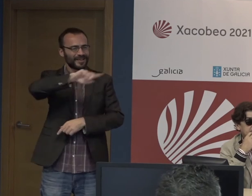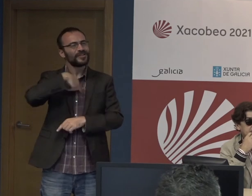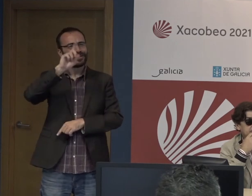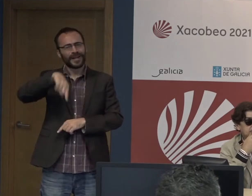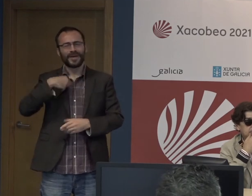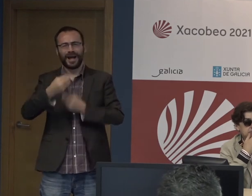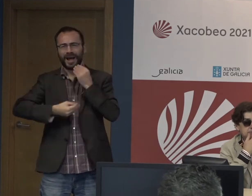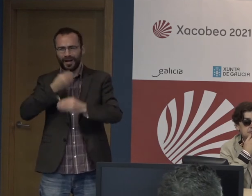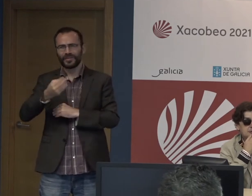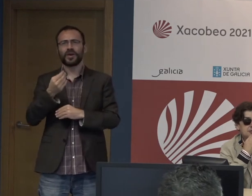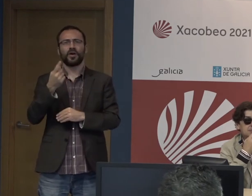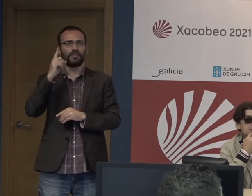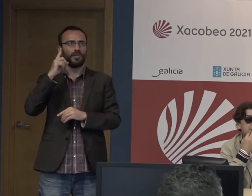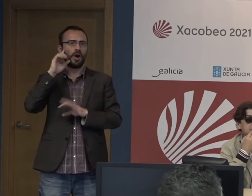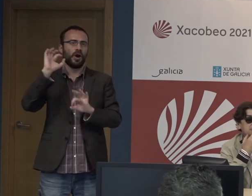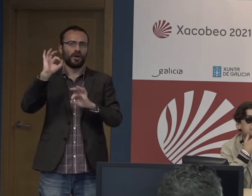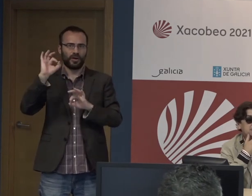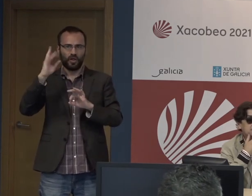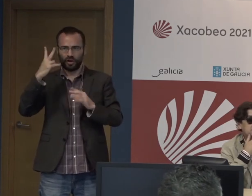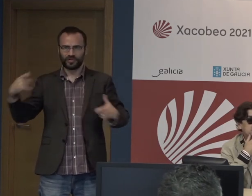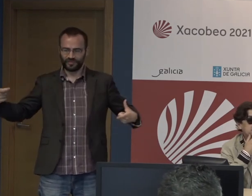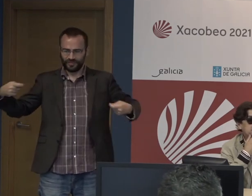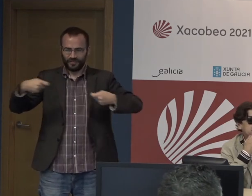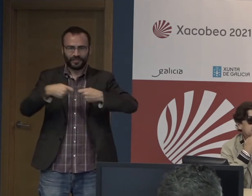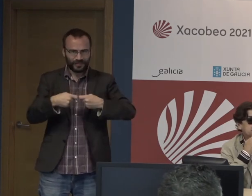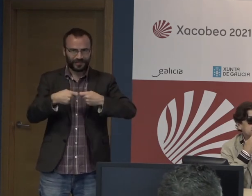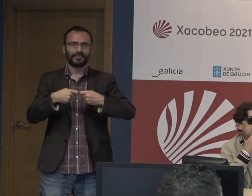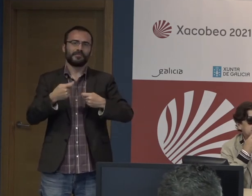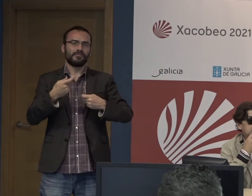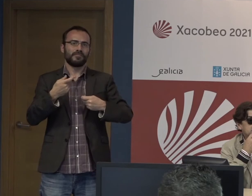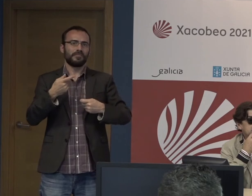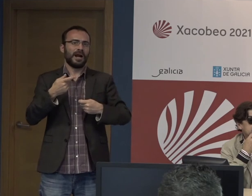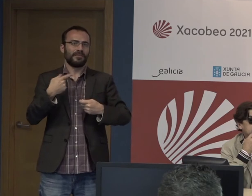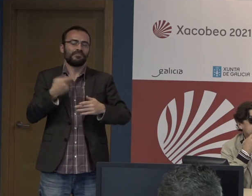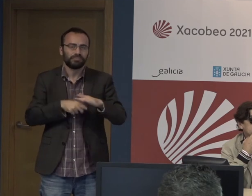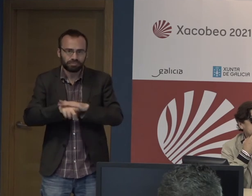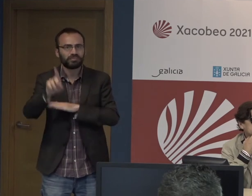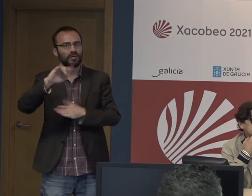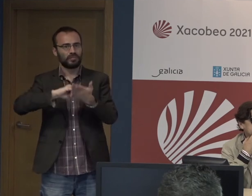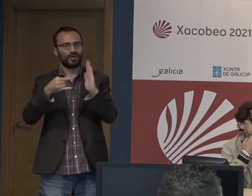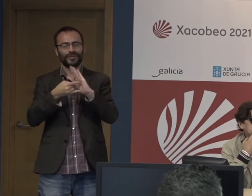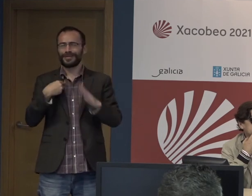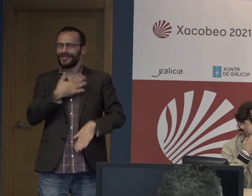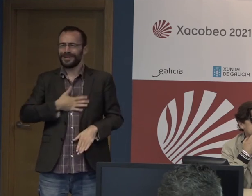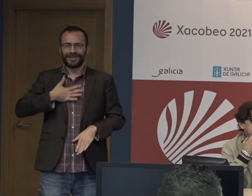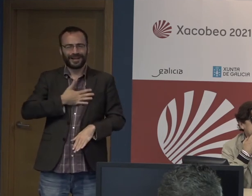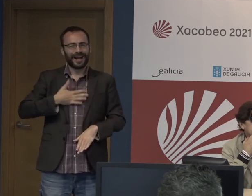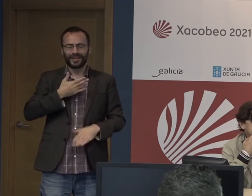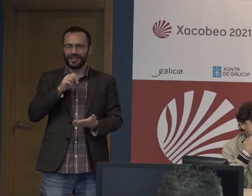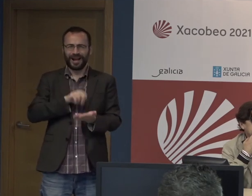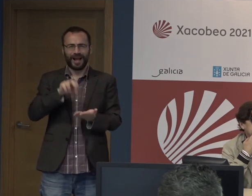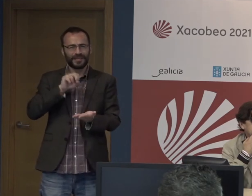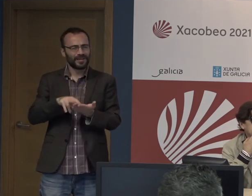su parte con mucho objeto de financiación, que lo que queremos es co-patrocinar, y estamos encantados de ver cómo el